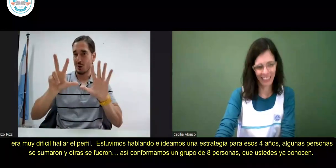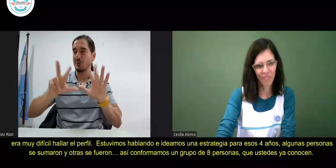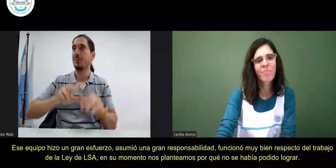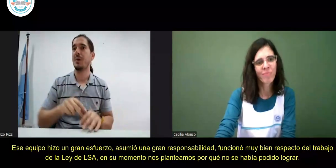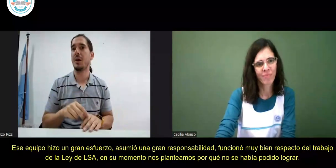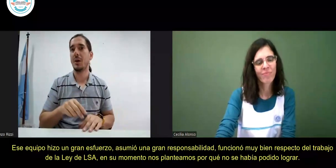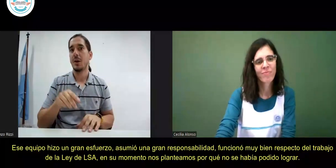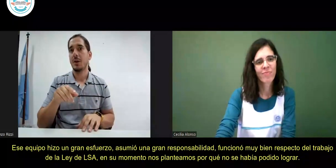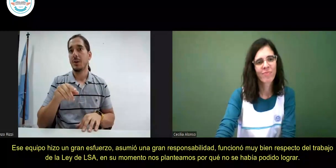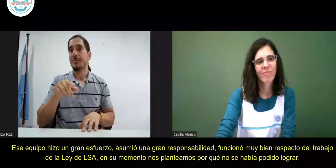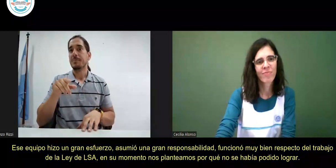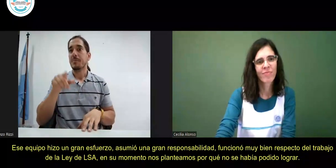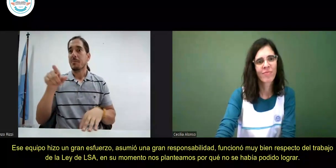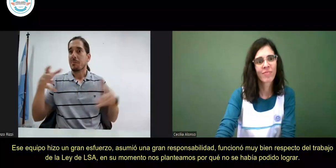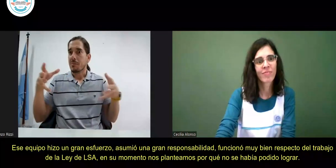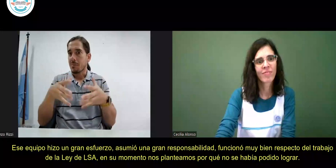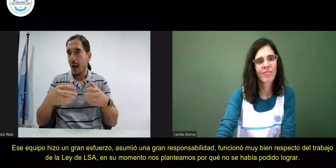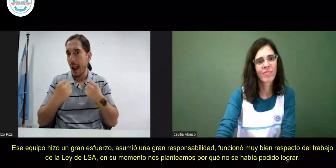ya conocen.